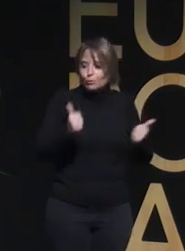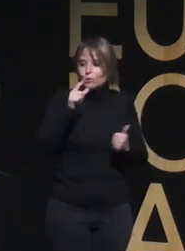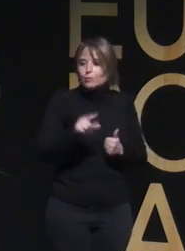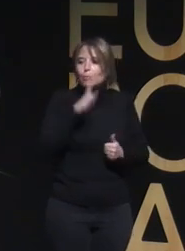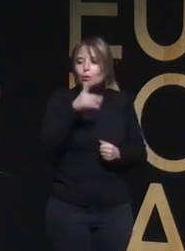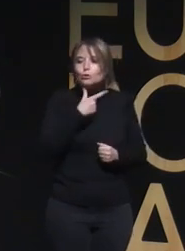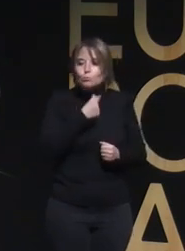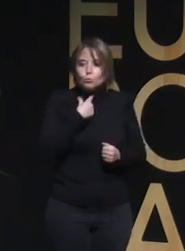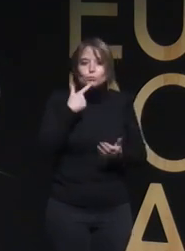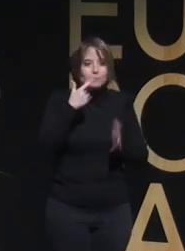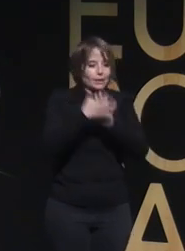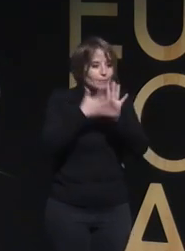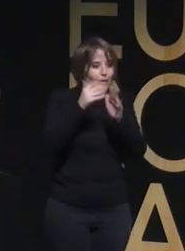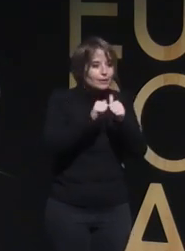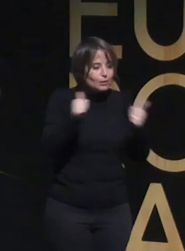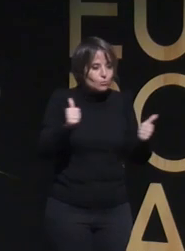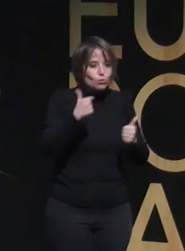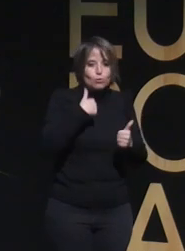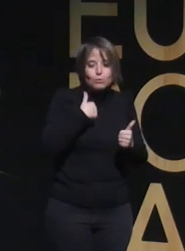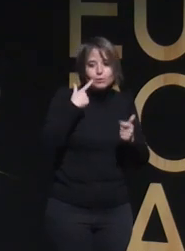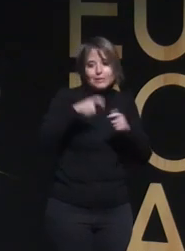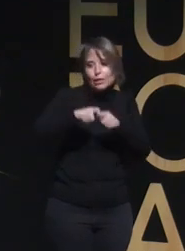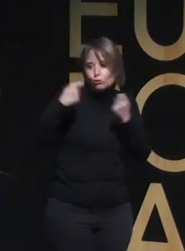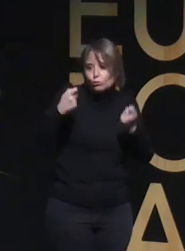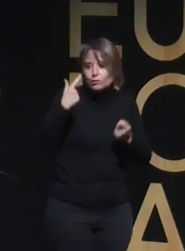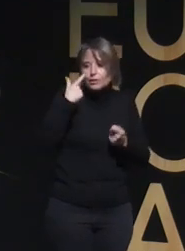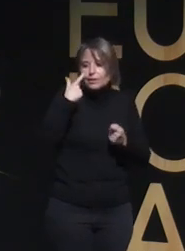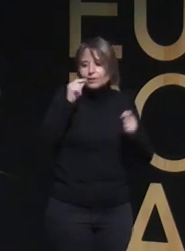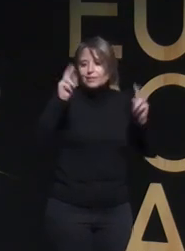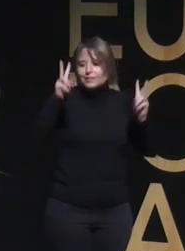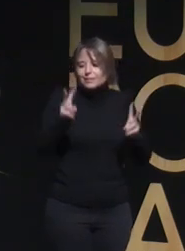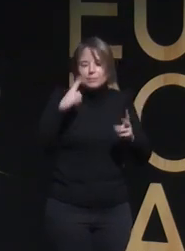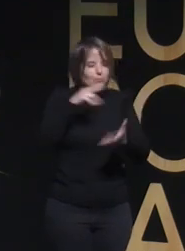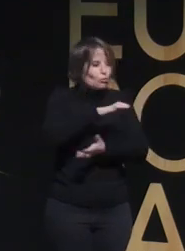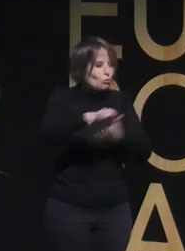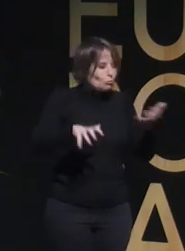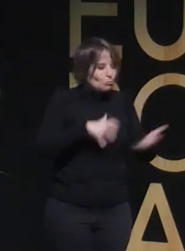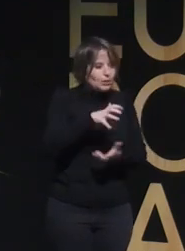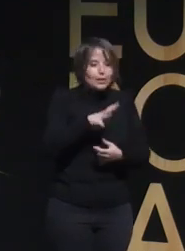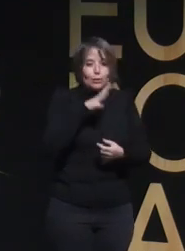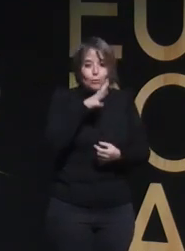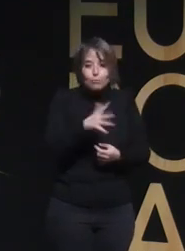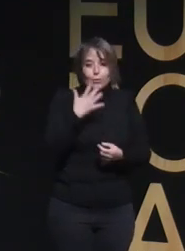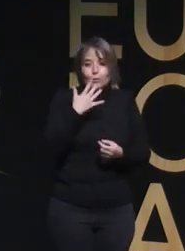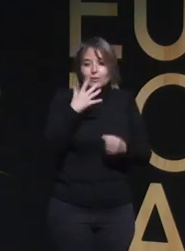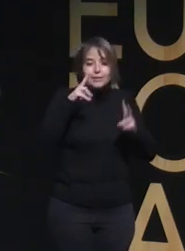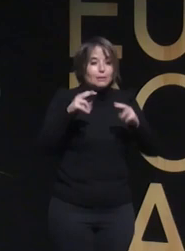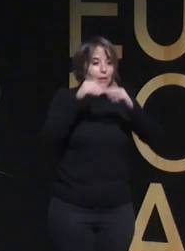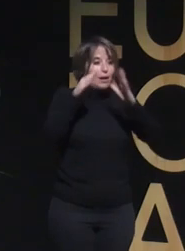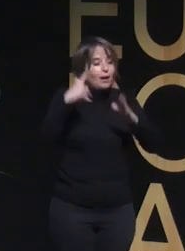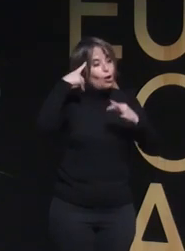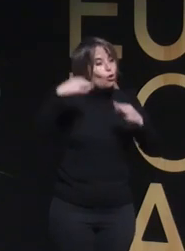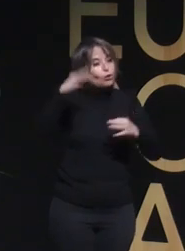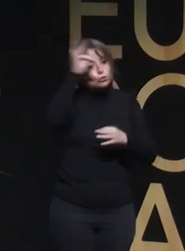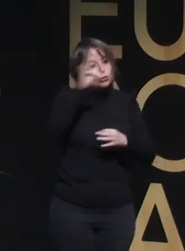mucho también del divorcio, ¿no? Porque había una parte que se ha roto. Es muy difícil. Es muy complicado porque en la arquitectura todo tiene sentido. Ah, nos